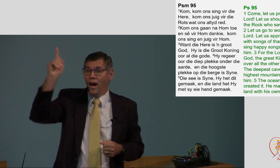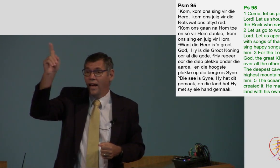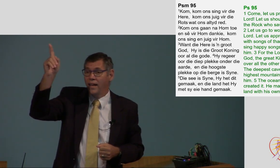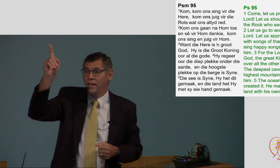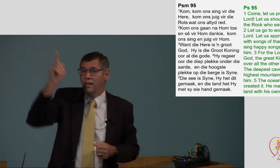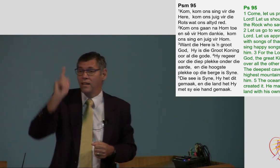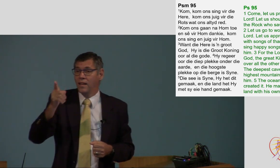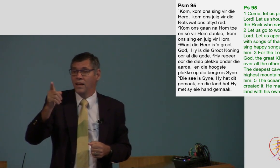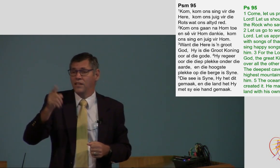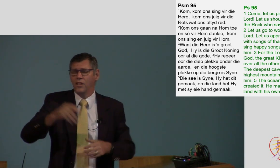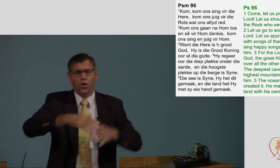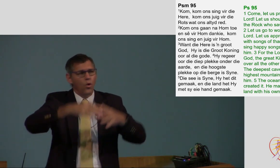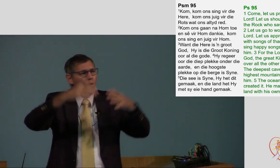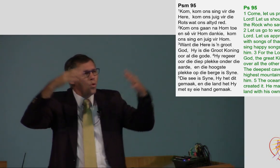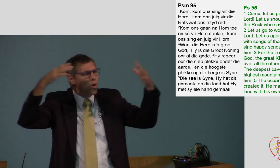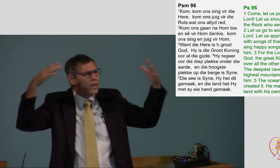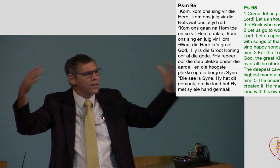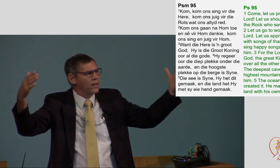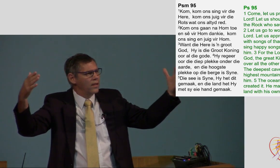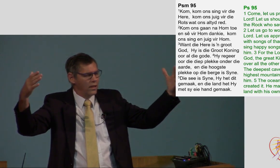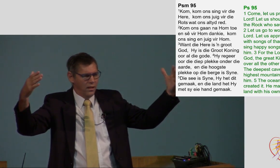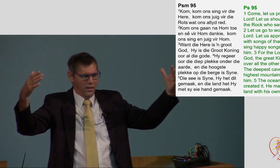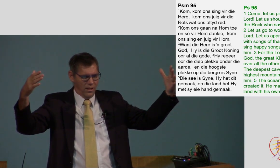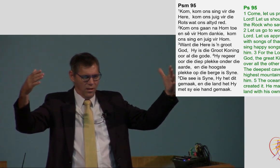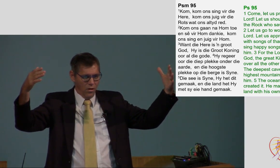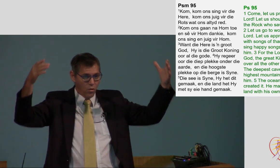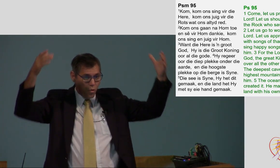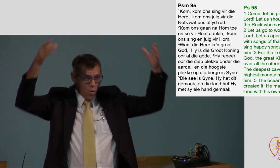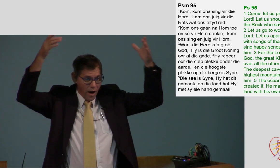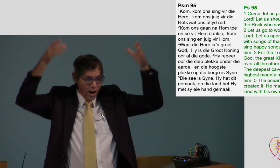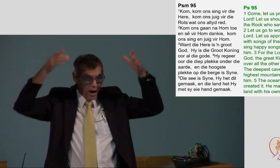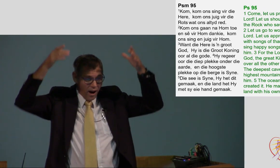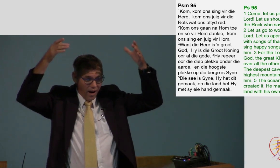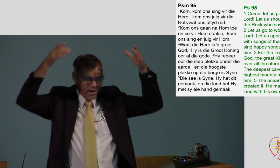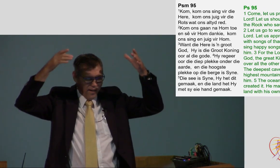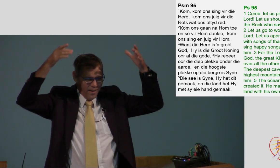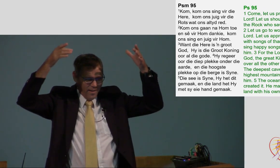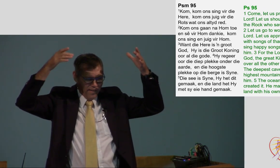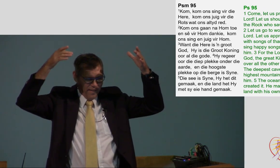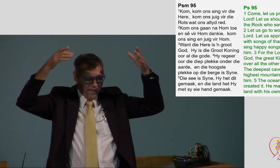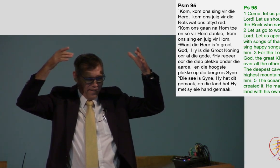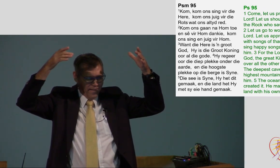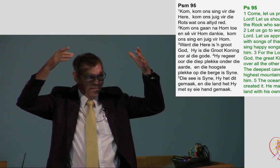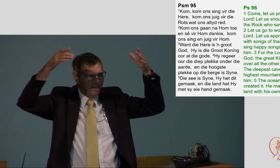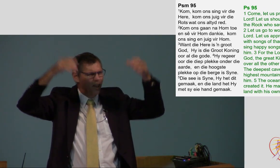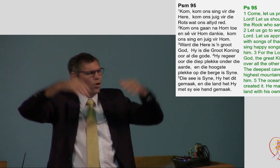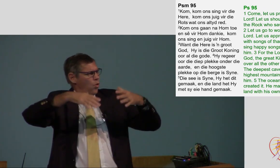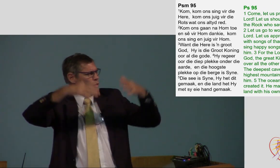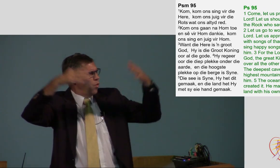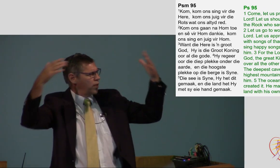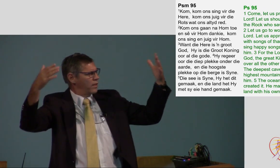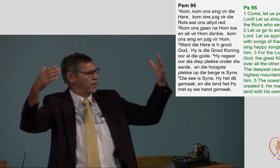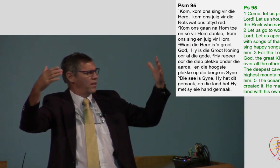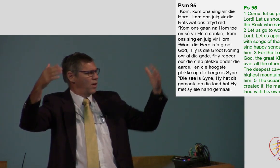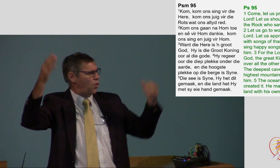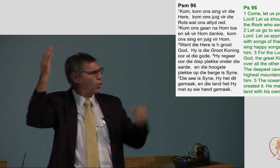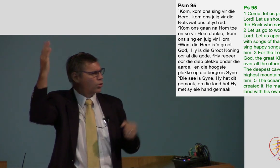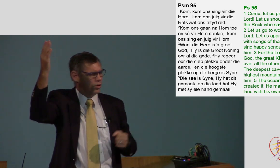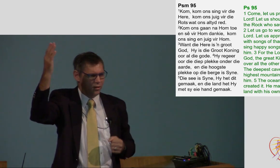Hy is die groot koning. Die groot God.